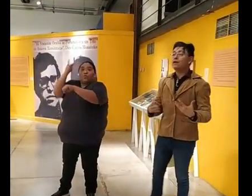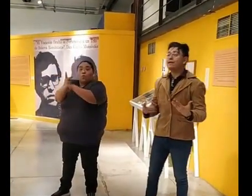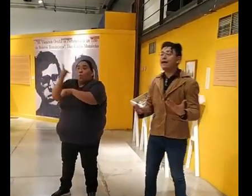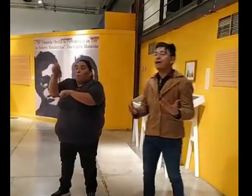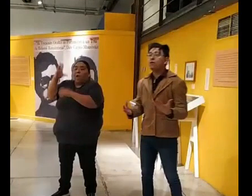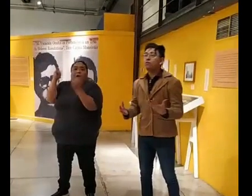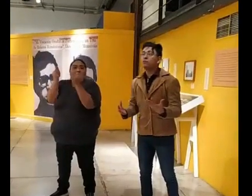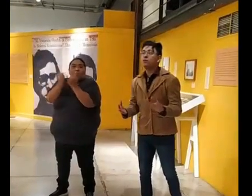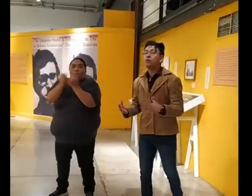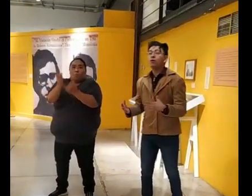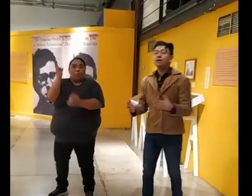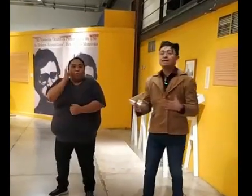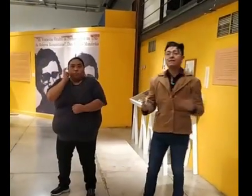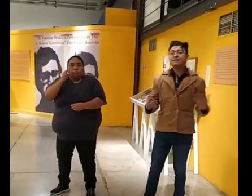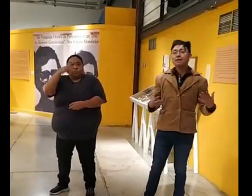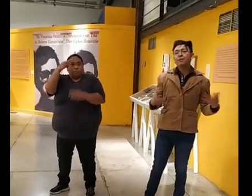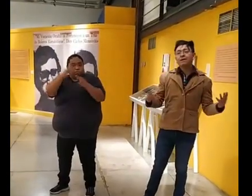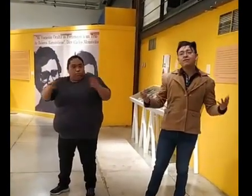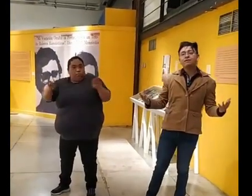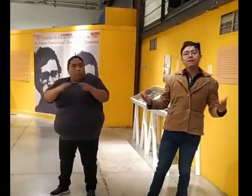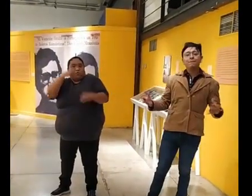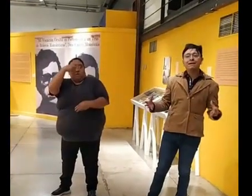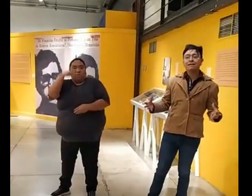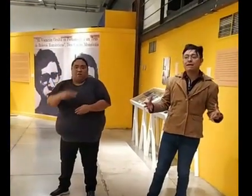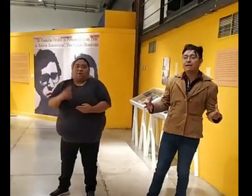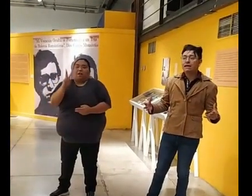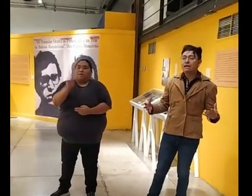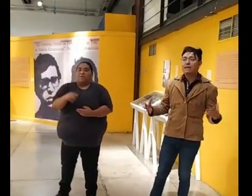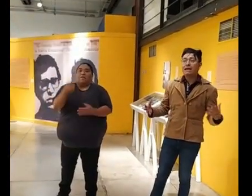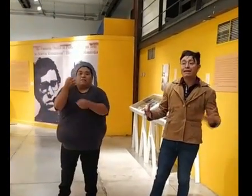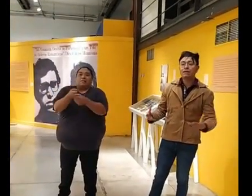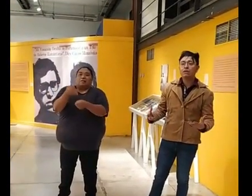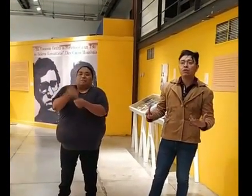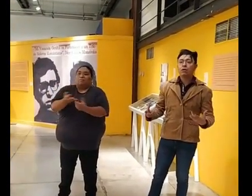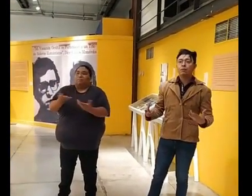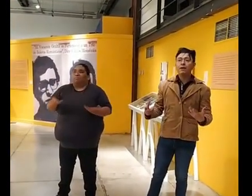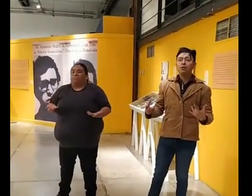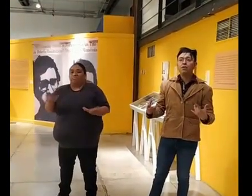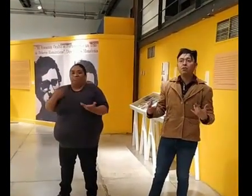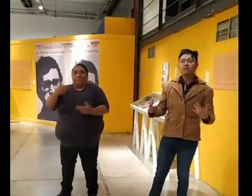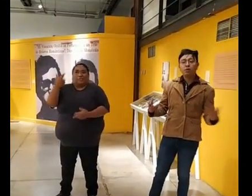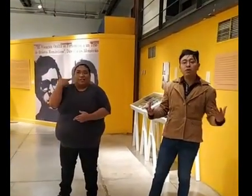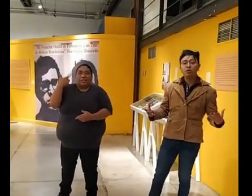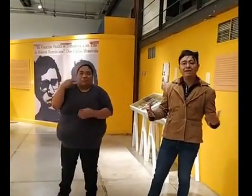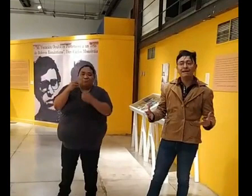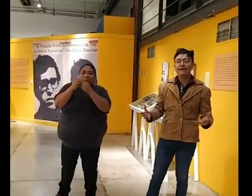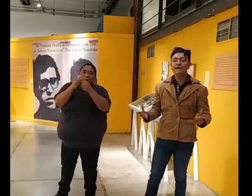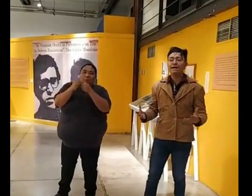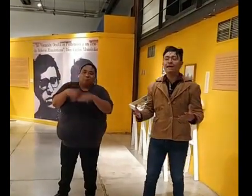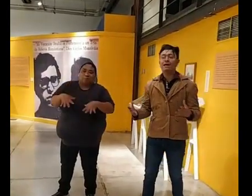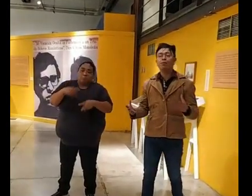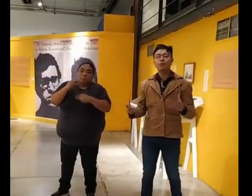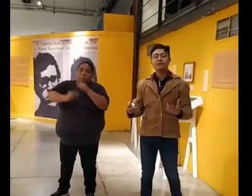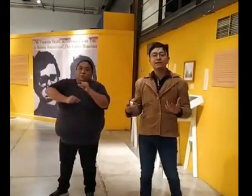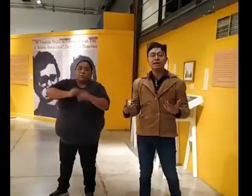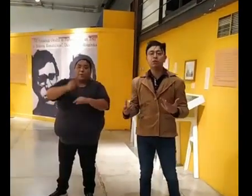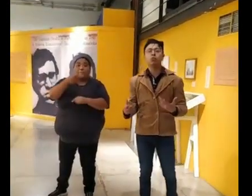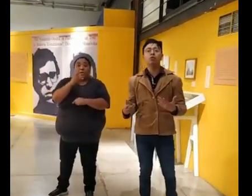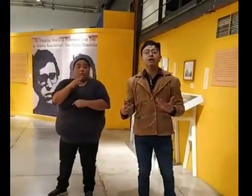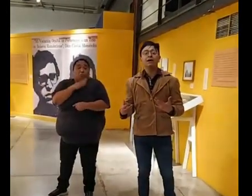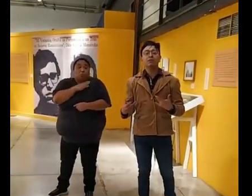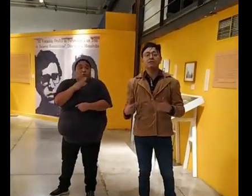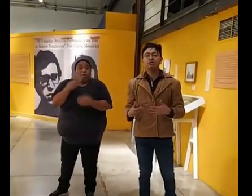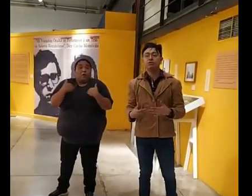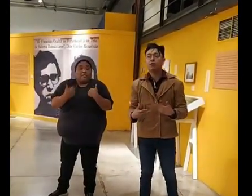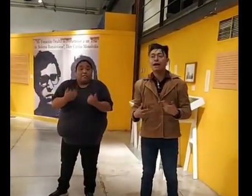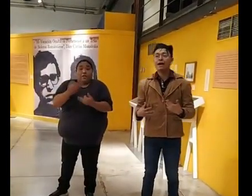Hoy en día, pues bueno, ya se está perdiendo esta parte de la radio, pero es bueno entender la importancia que tuvo